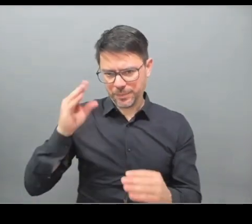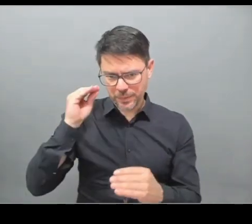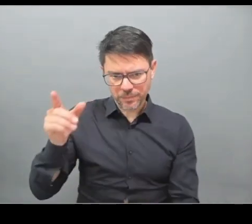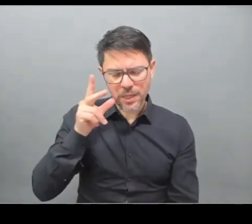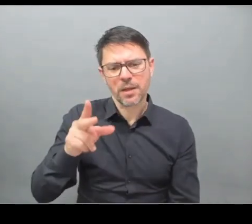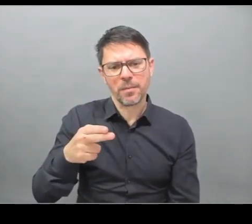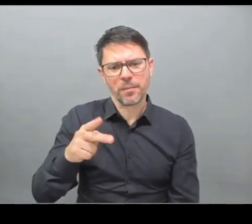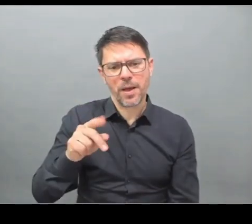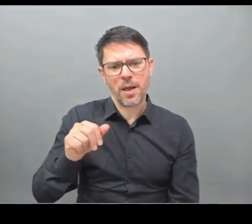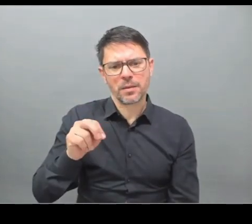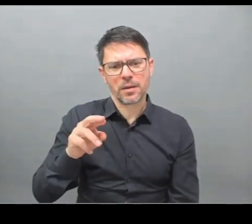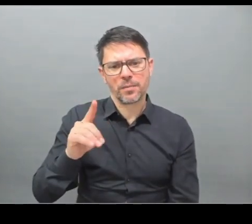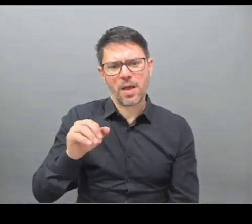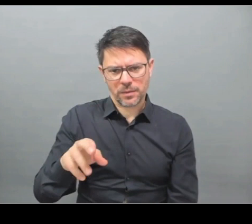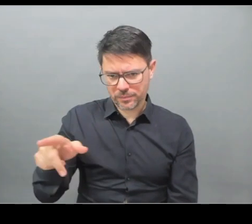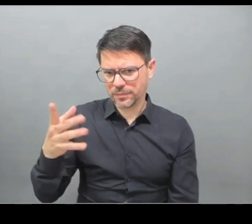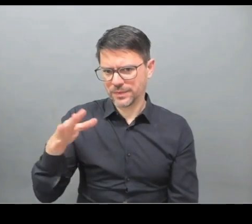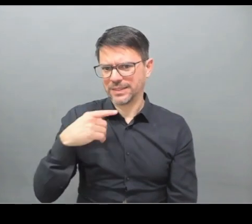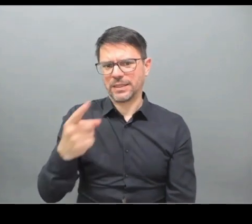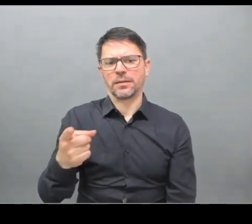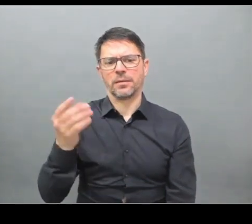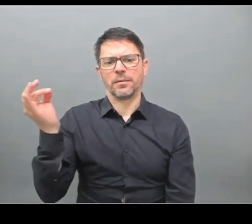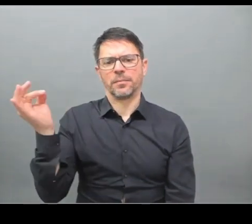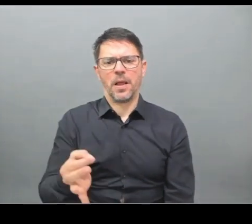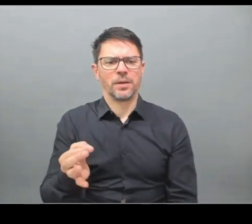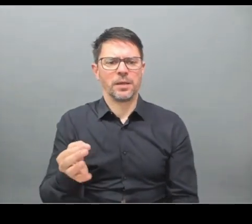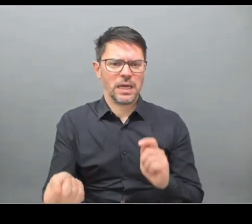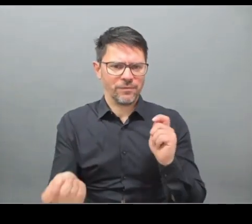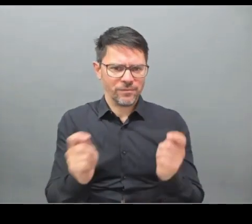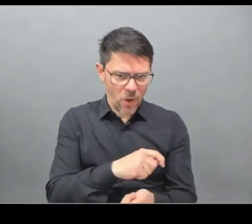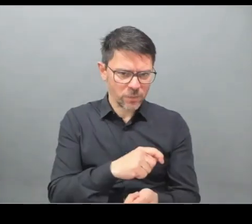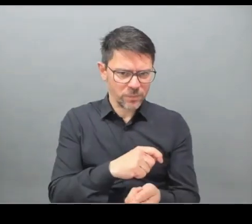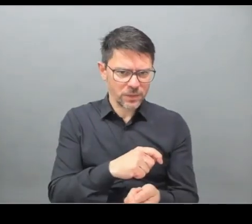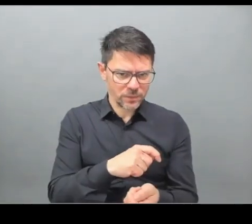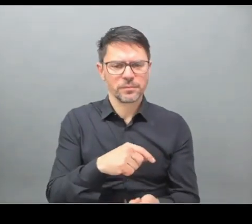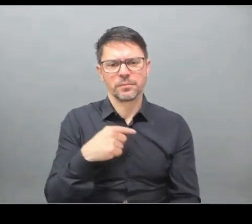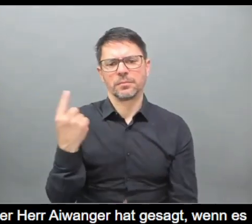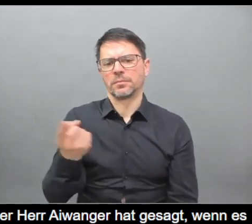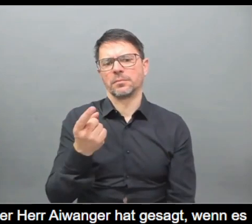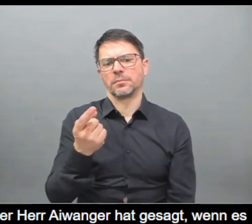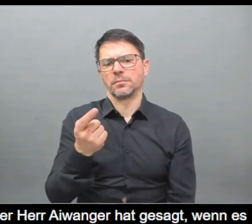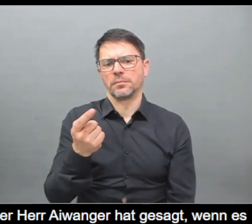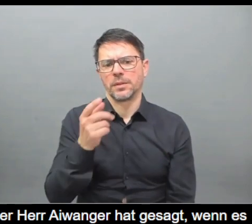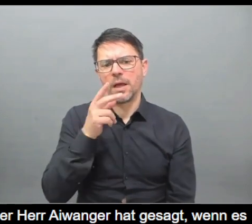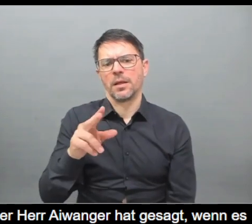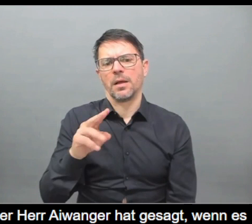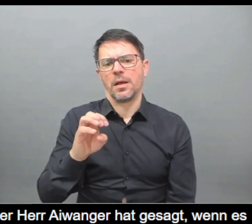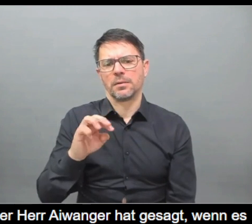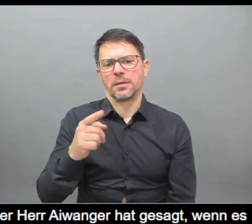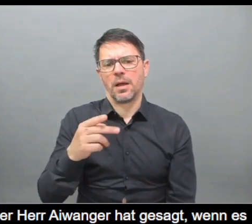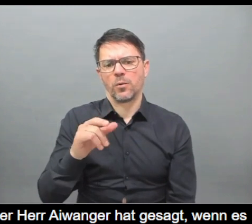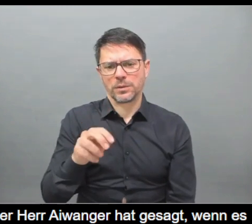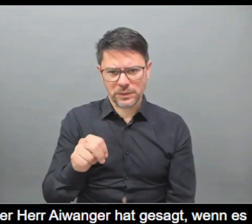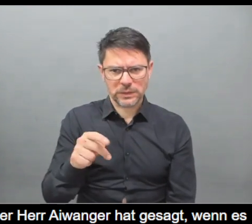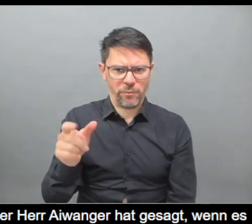Also zu der GEMA, da geht es tatsächlich um Veranstaltungen, also Musikveranstaltungen, entweder mit einer Band oder auch, wenn das von der